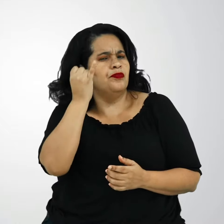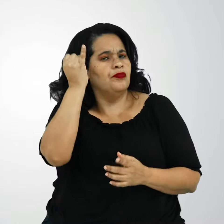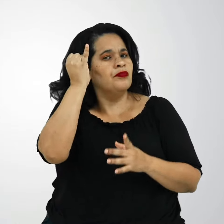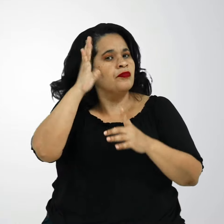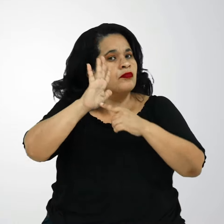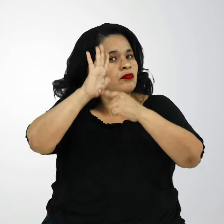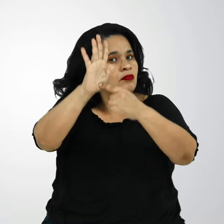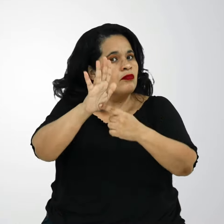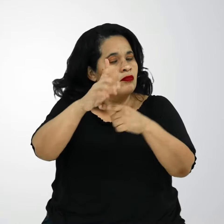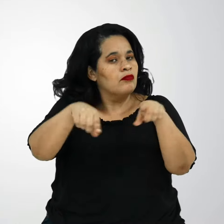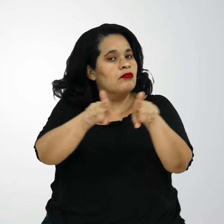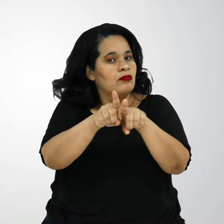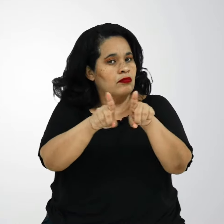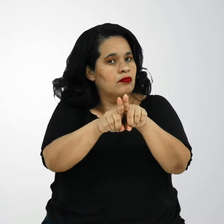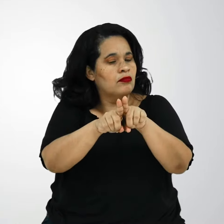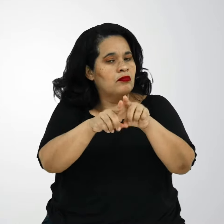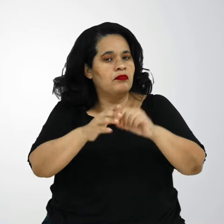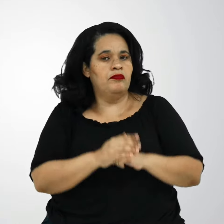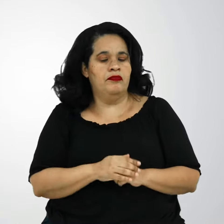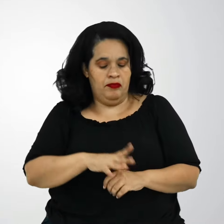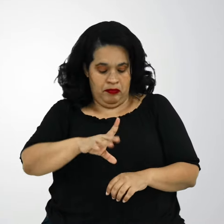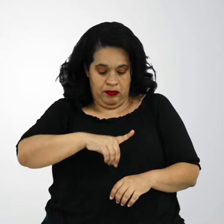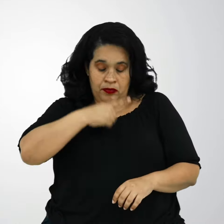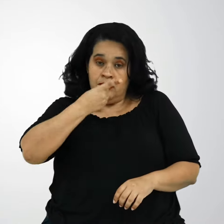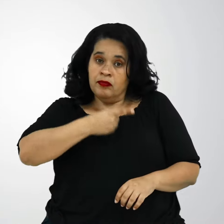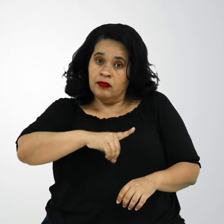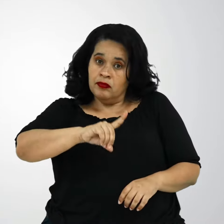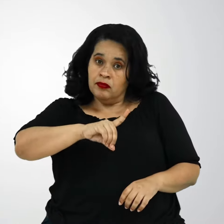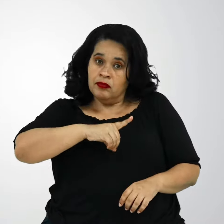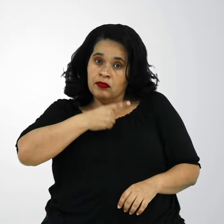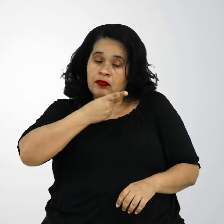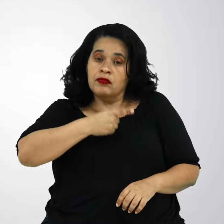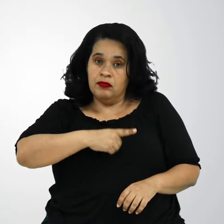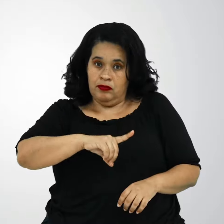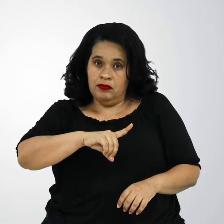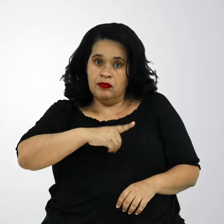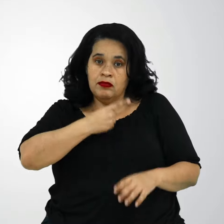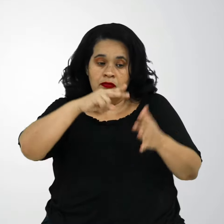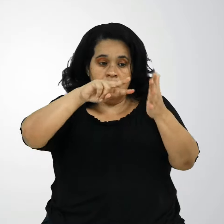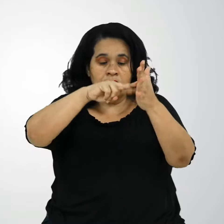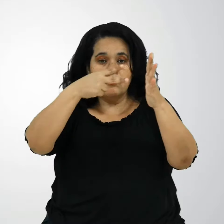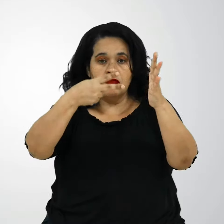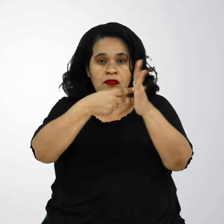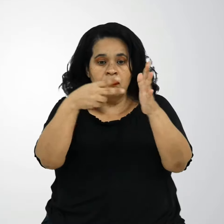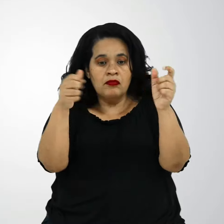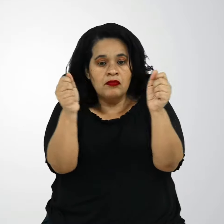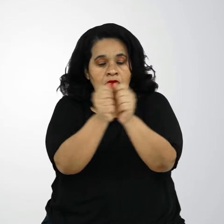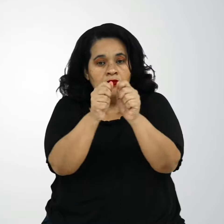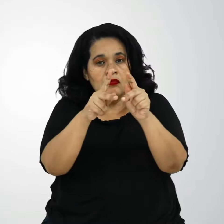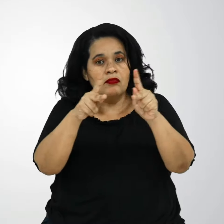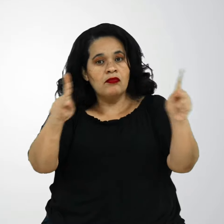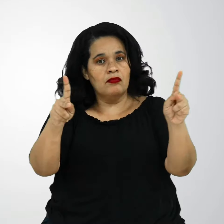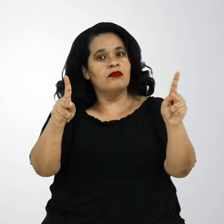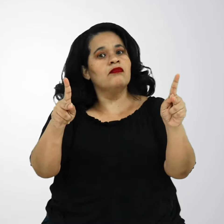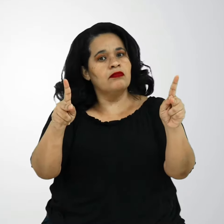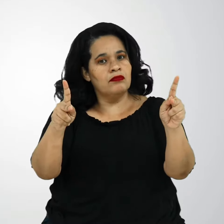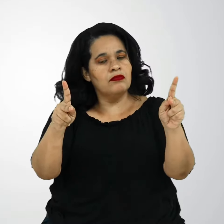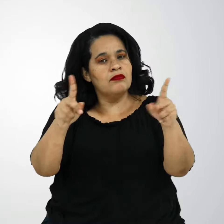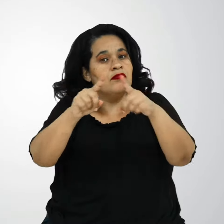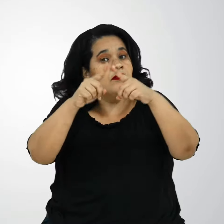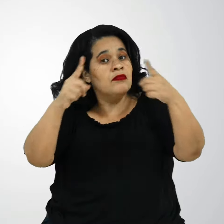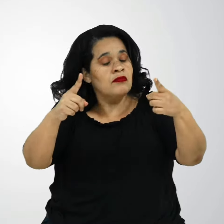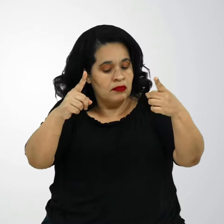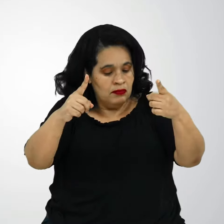É que a gente entende que Daniel é o apocalipse do Antigo Testamento, né? E